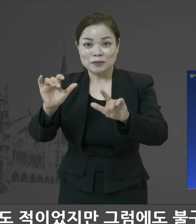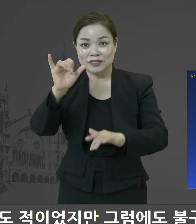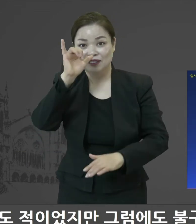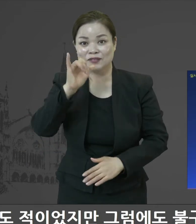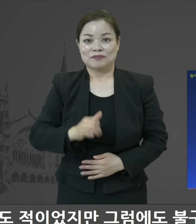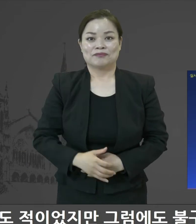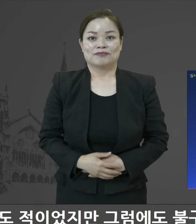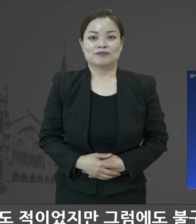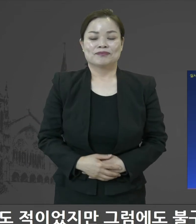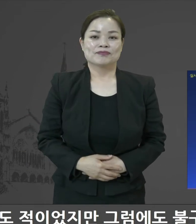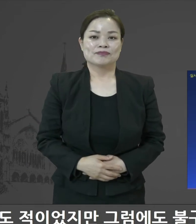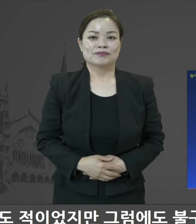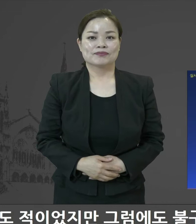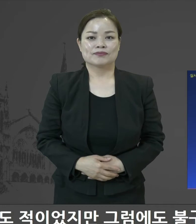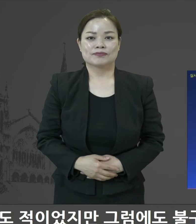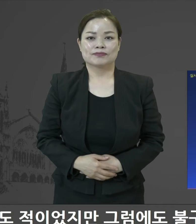것입니다.